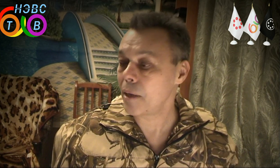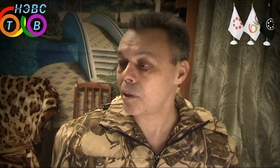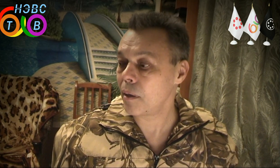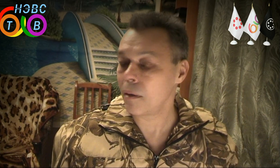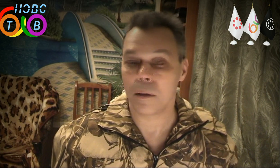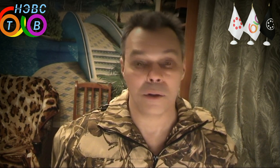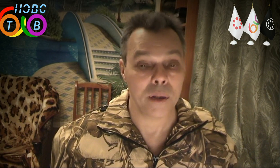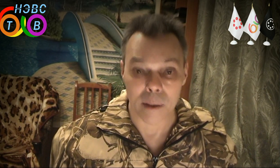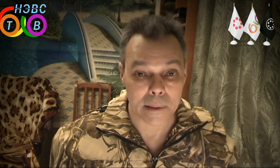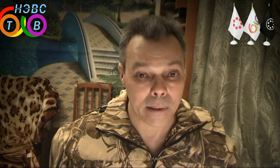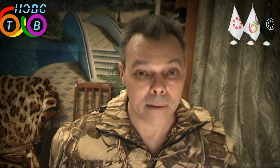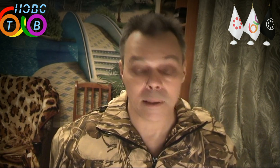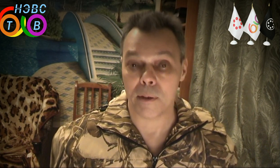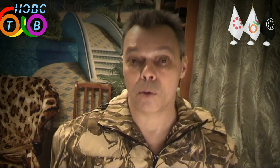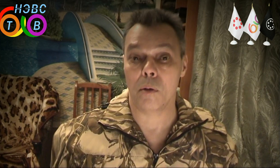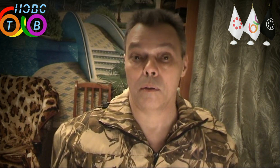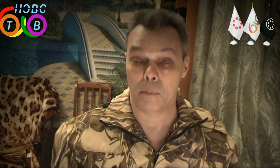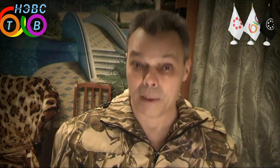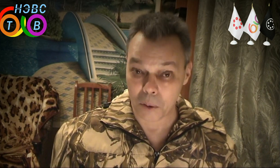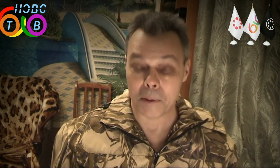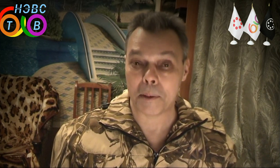Передача интересная, советую приготовиться к ее